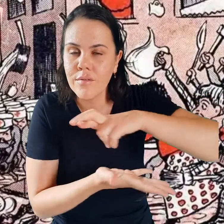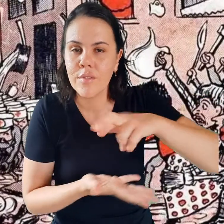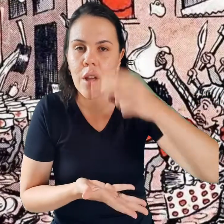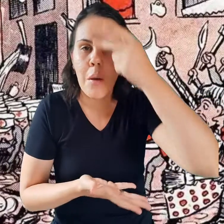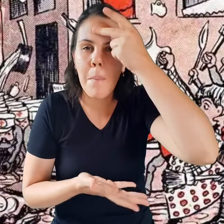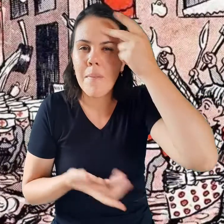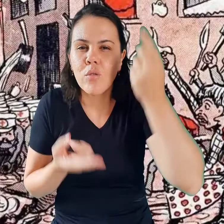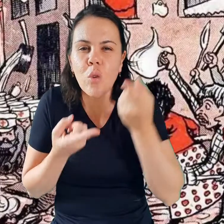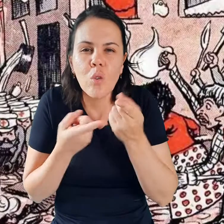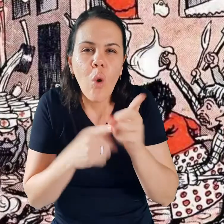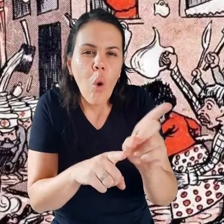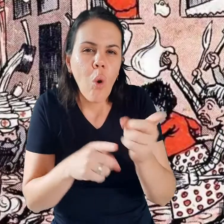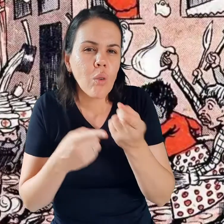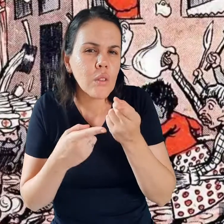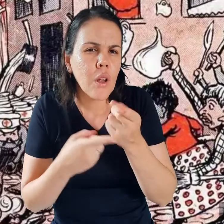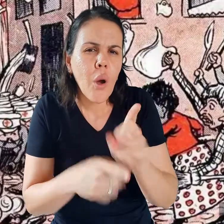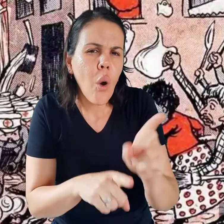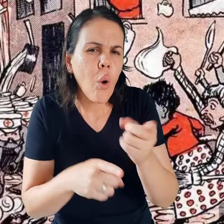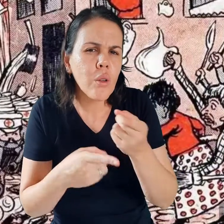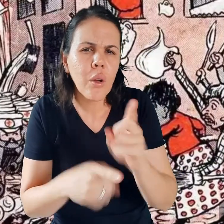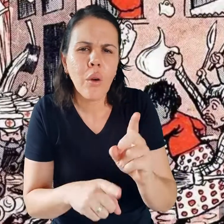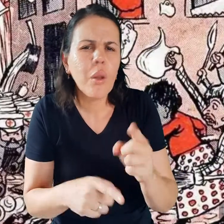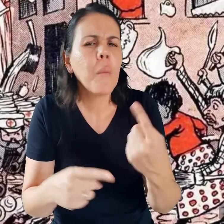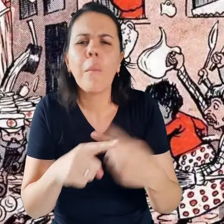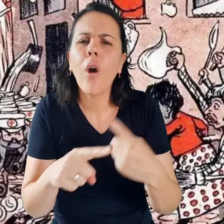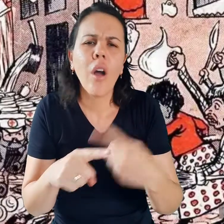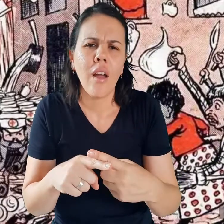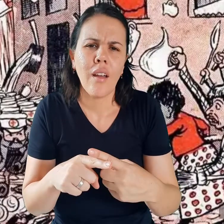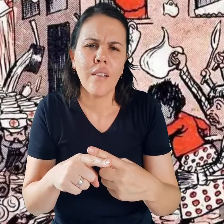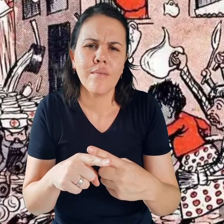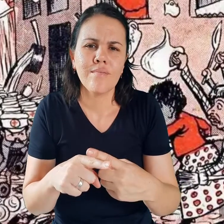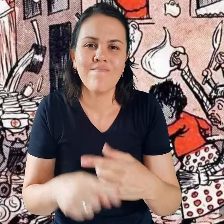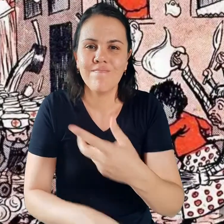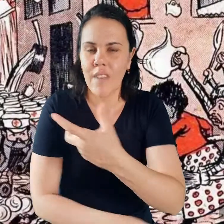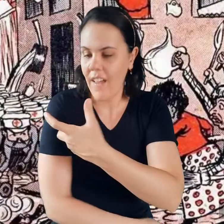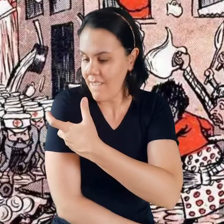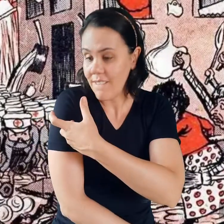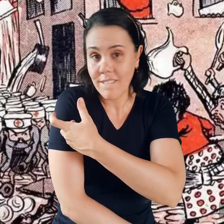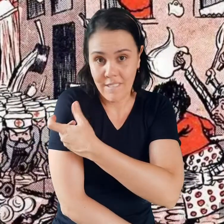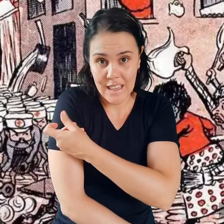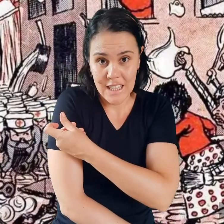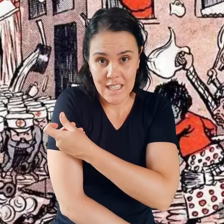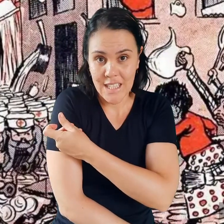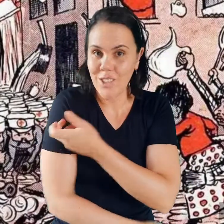lutavam mas contra o quê? Contra a vacina. Eles não queriam a vacina.